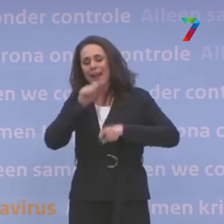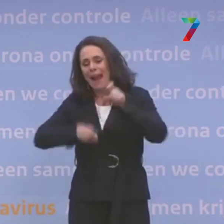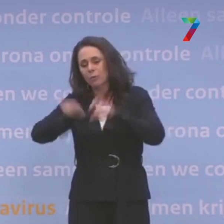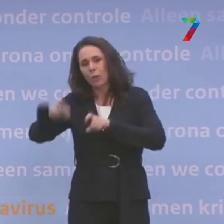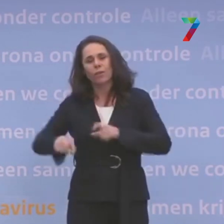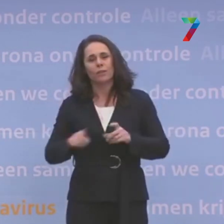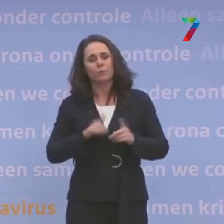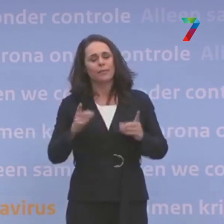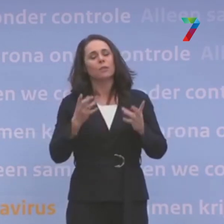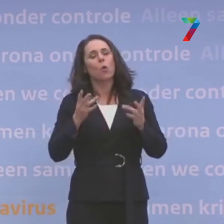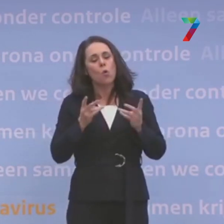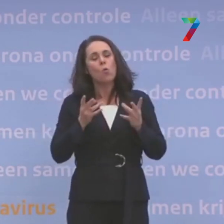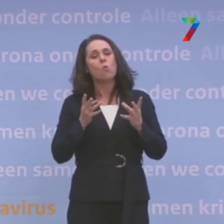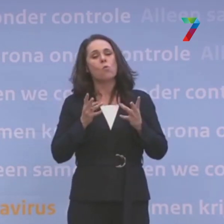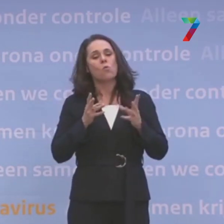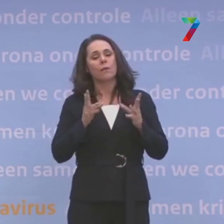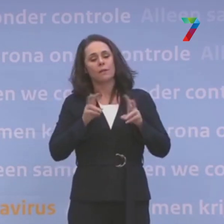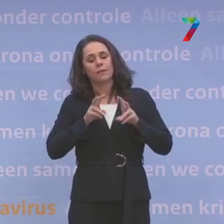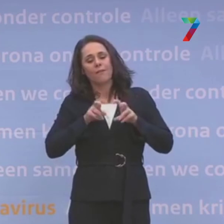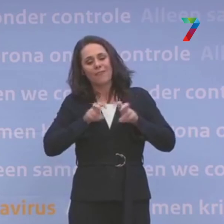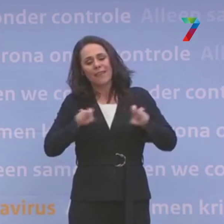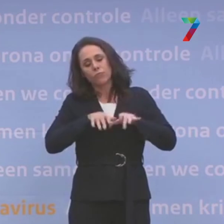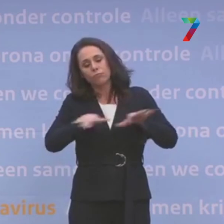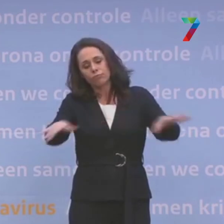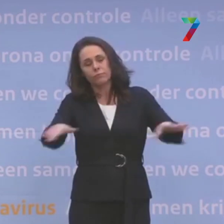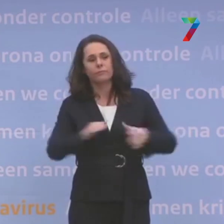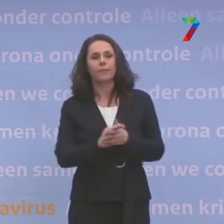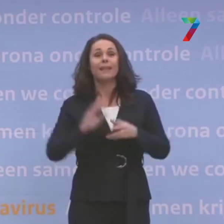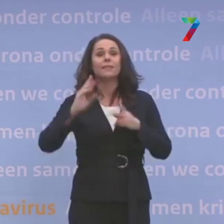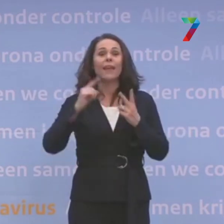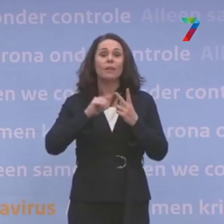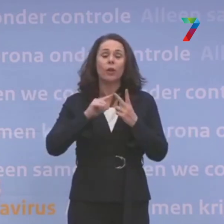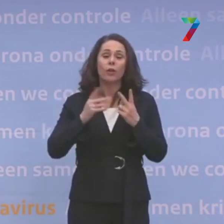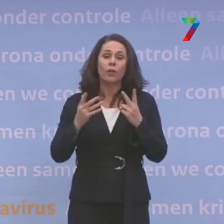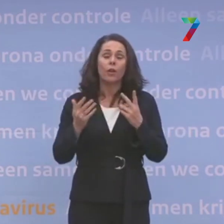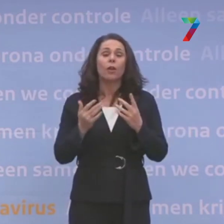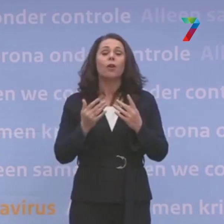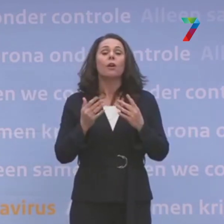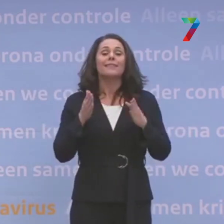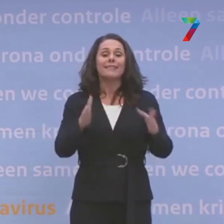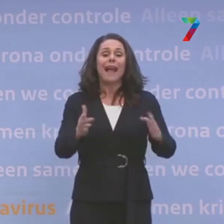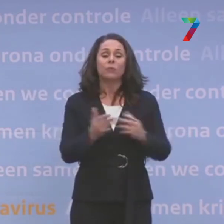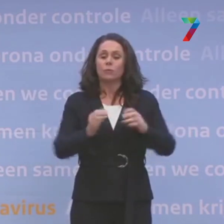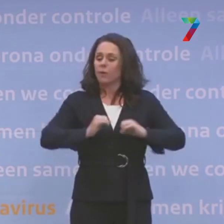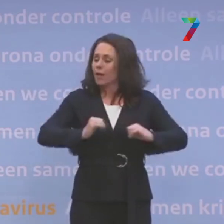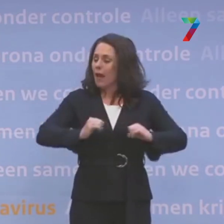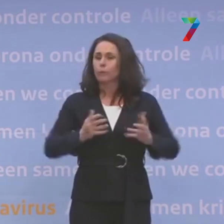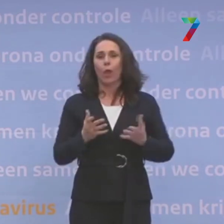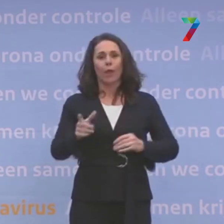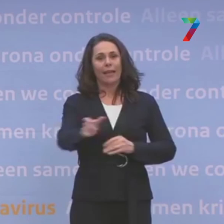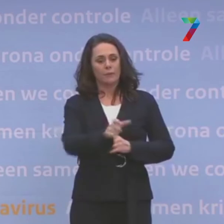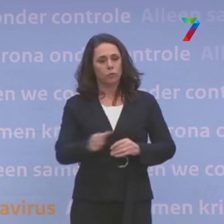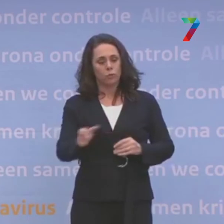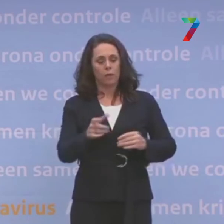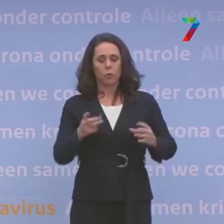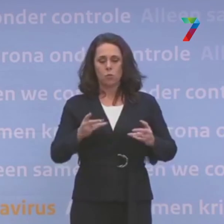op de verspreiding van het virus, die drie ankers. Het tweede is, je hebt ook te maken überhaupt met hoeveel ruimte is er op straat, hoe organiseren we in de steden ook